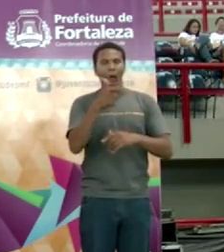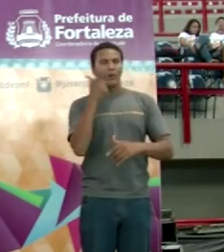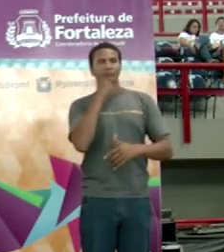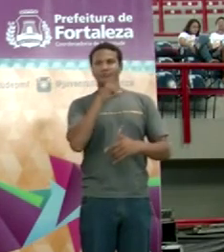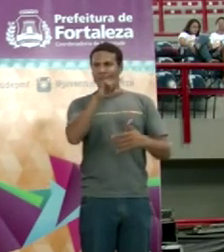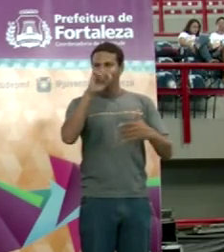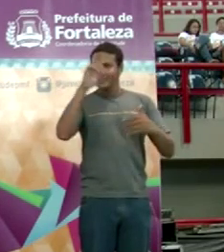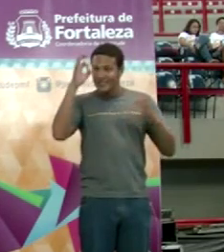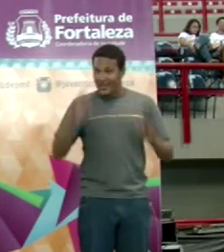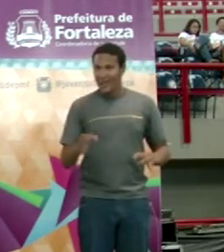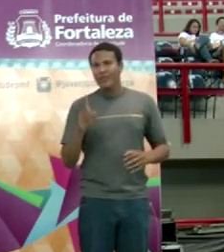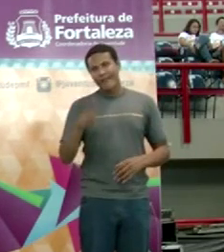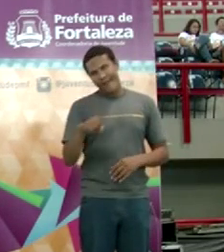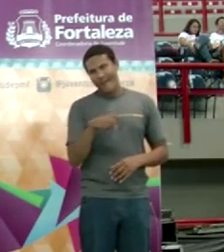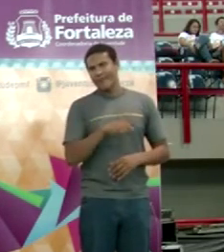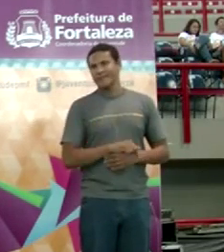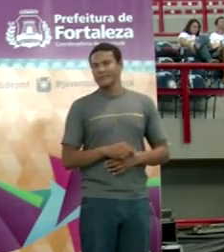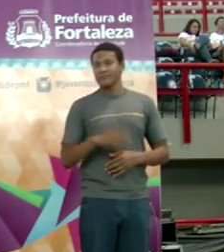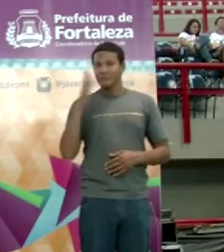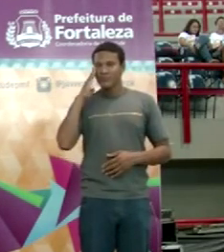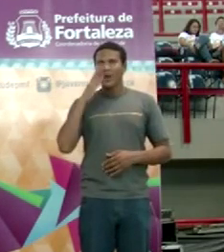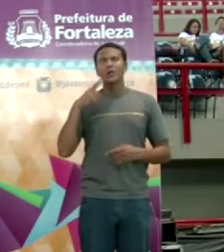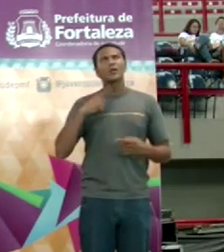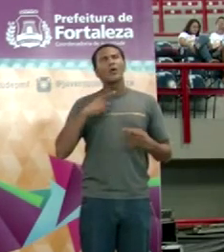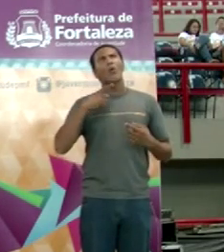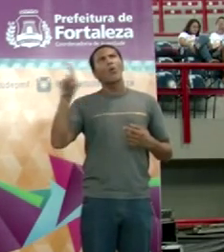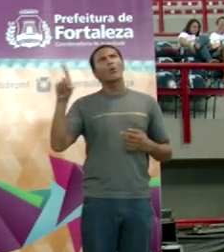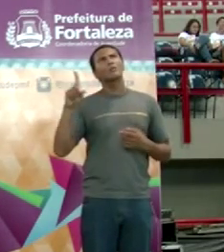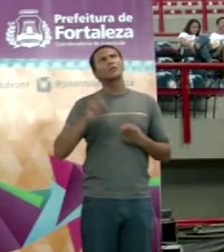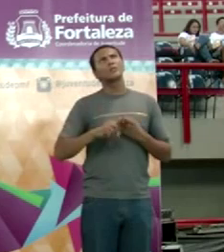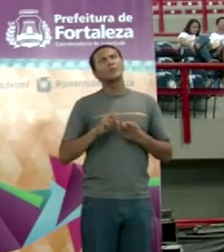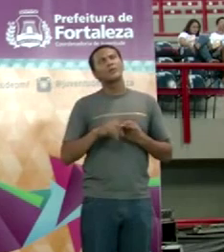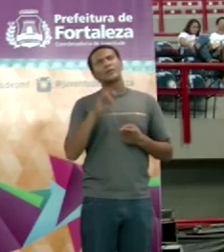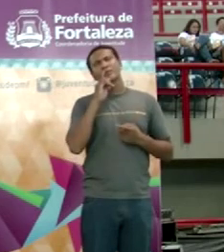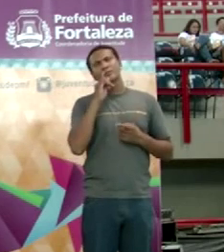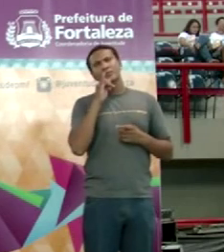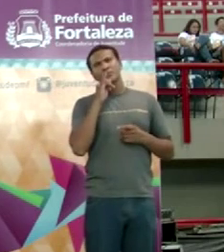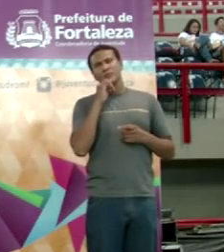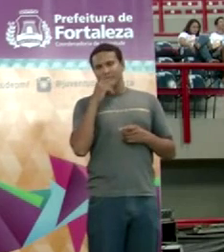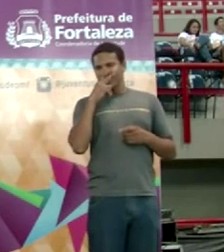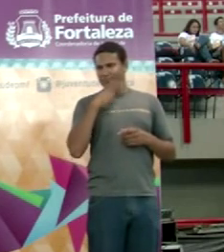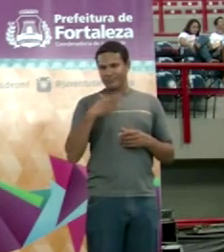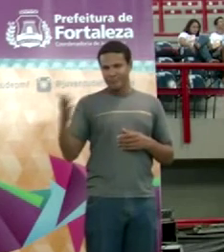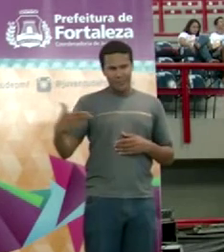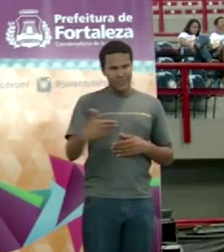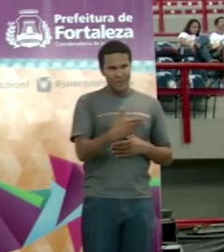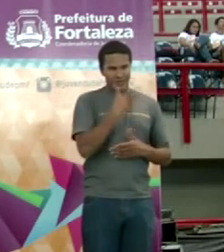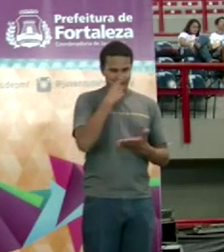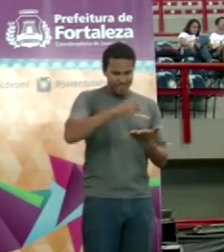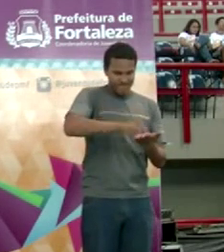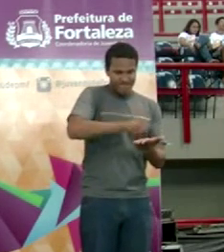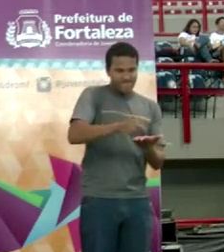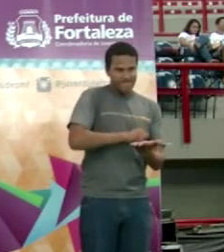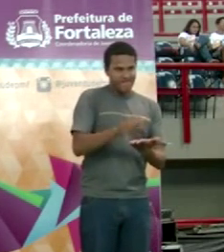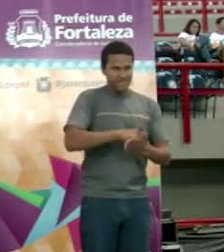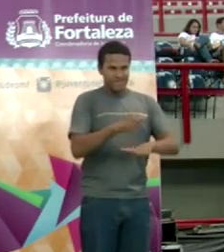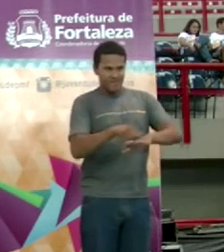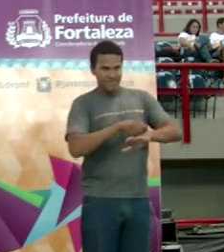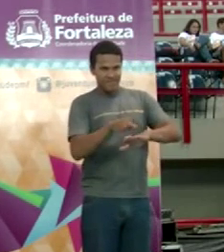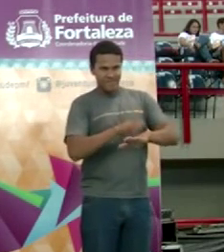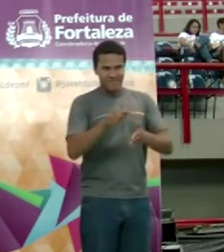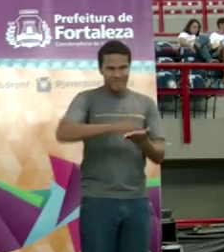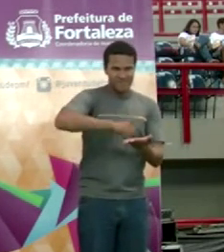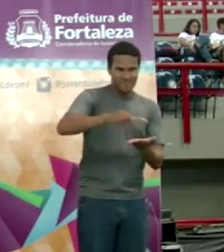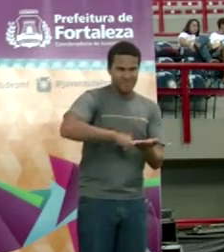cheiro desagradável do peixe. A outra questão era assim, era um cara que tinha preparado um peixe, ele estava com as mãos sujas, né, e